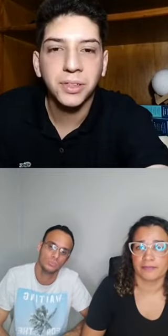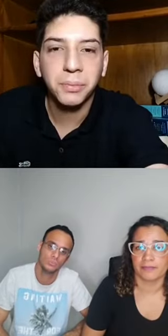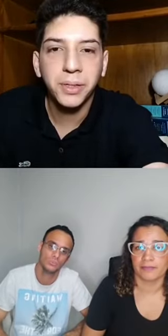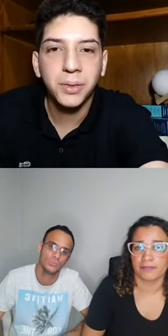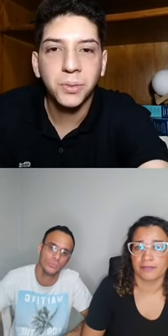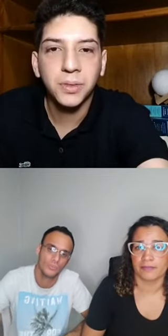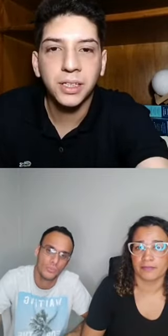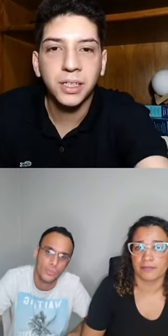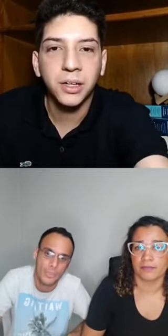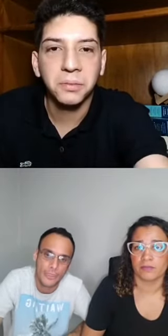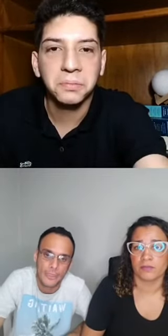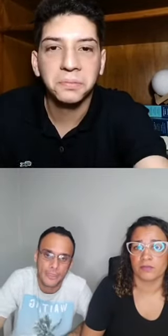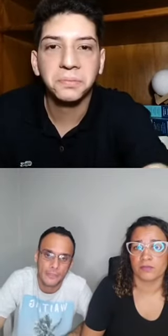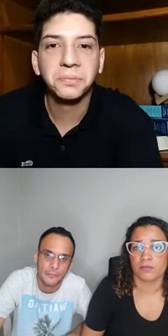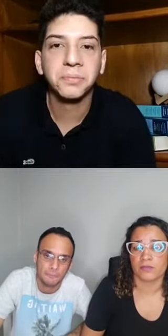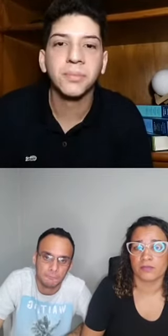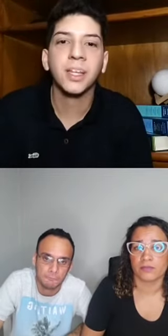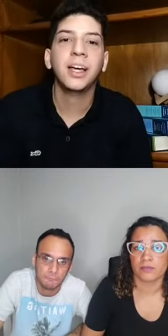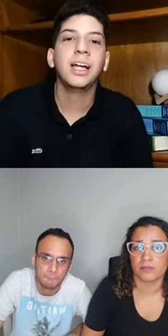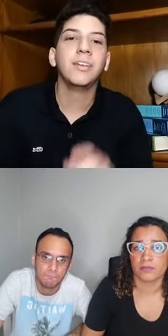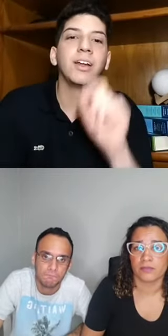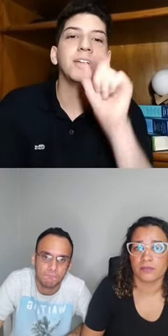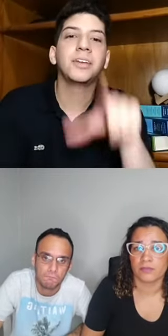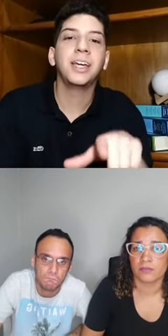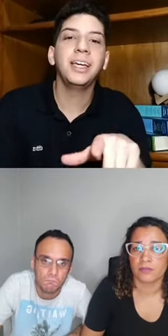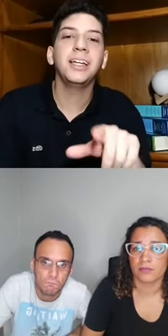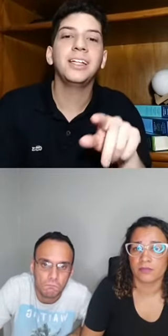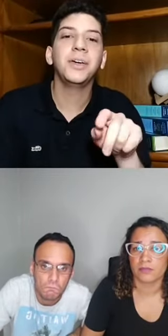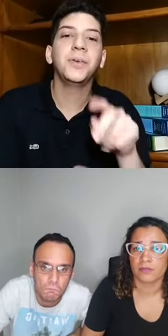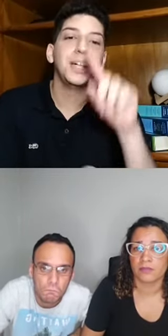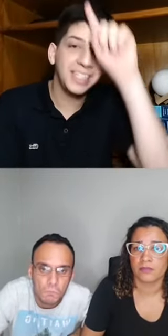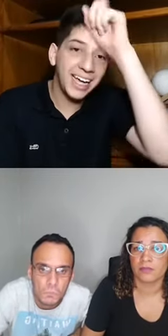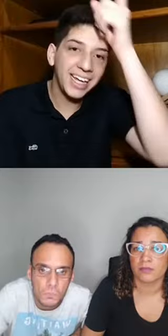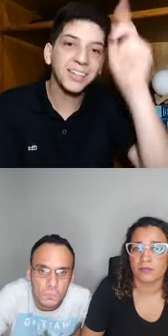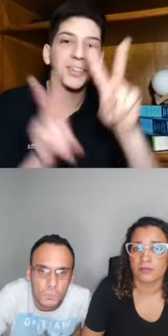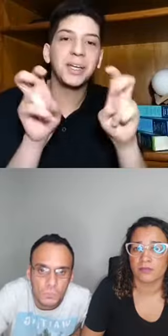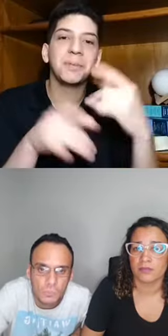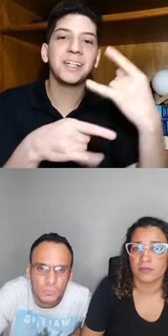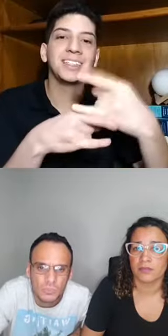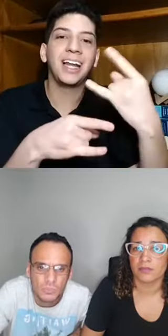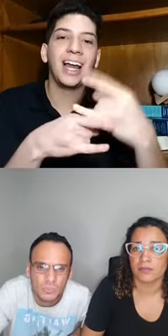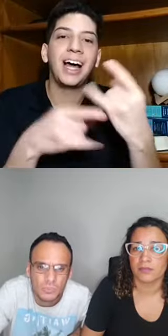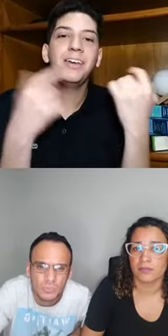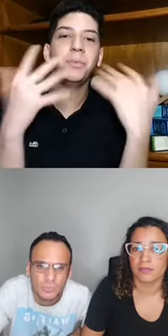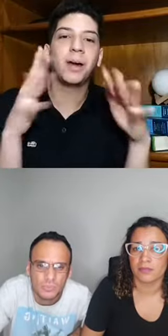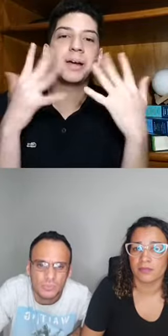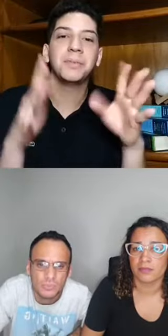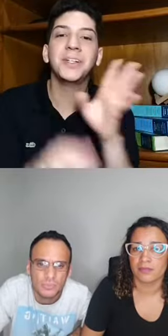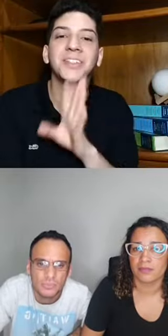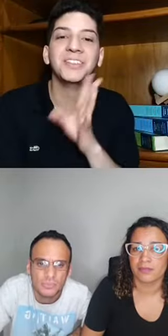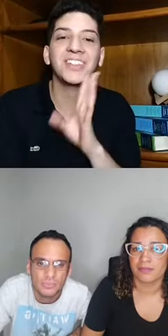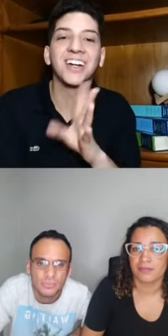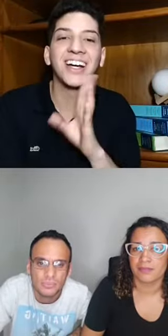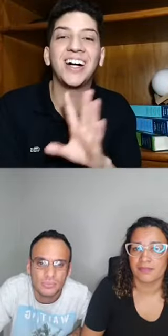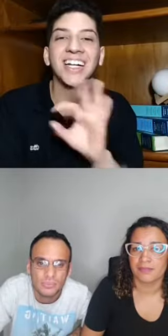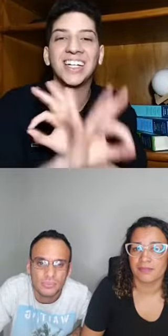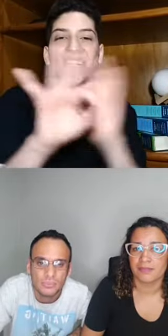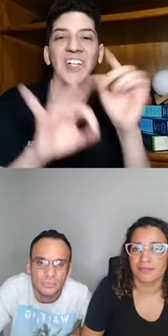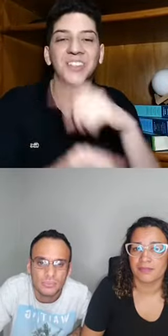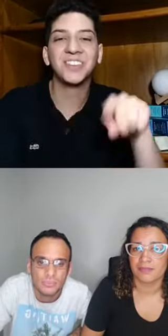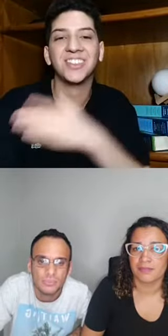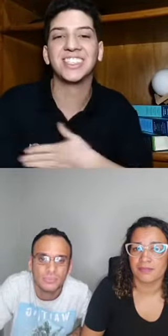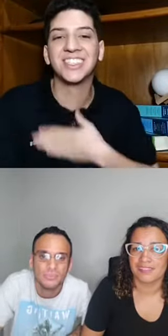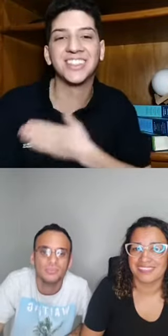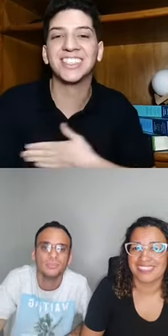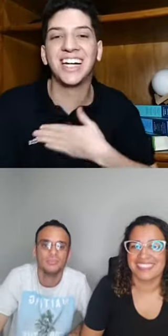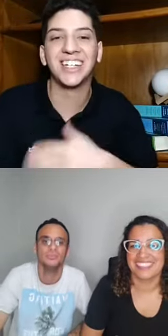Uma outra pergunta aqui, ó. Falando quem que deu a ideia do tema dessa live. Parabéns, foi muito legal. Ai, que